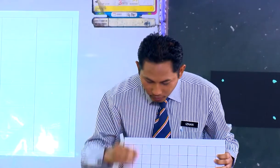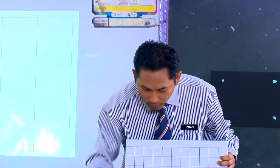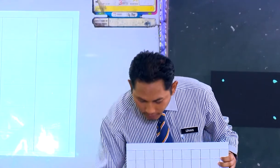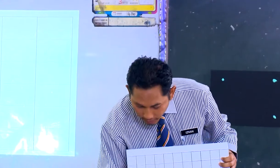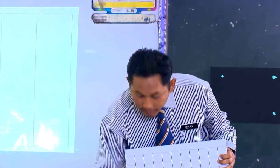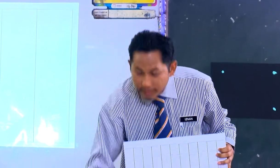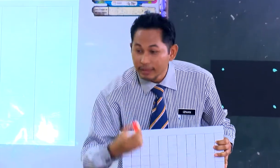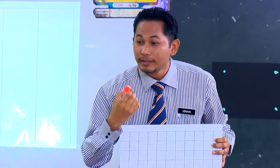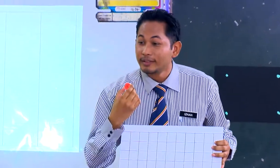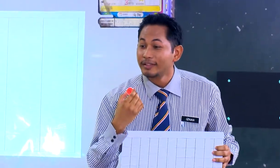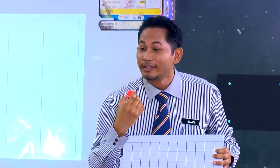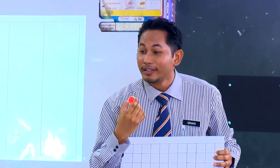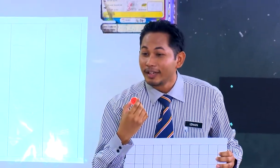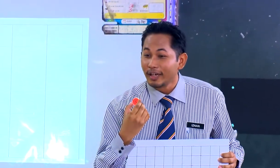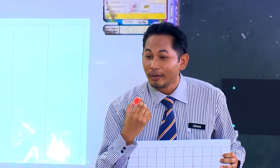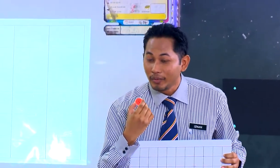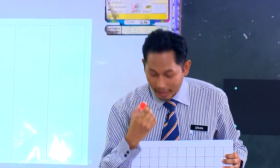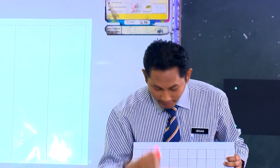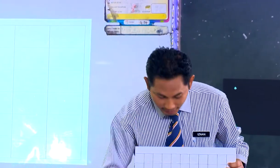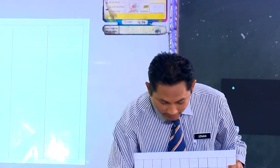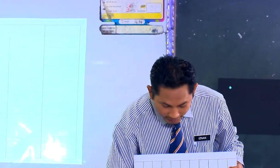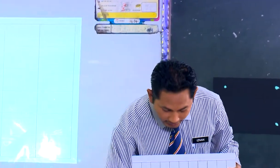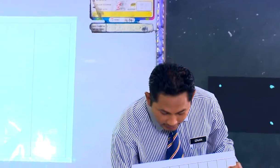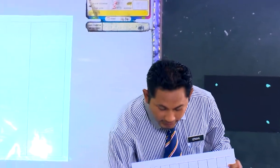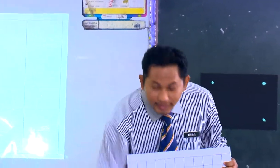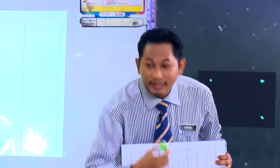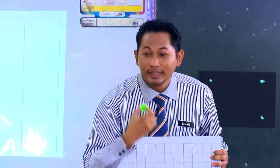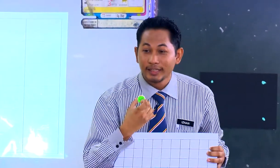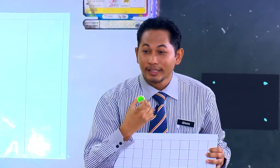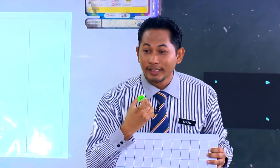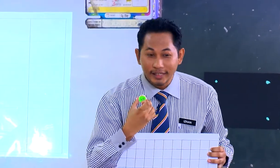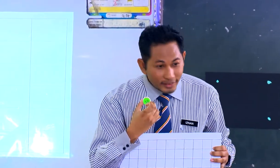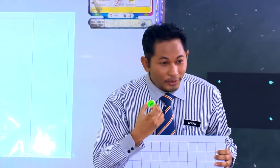guna bulat ni dan hijau.